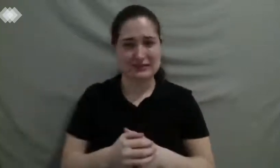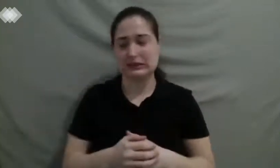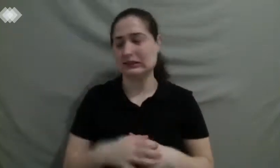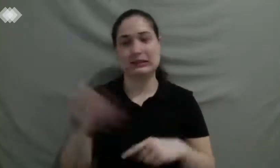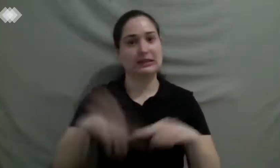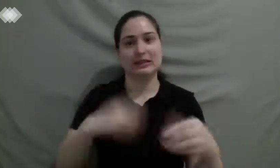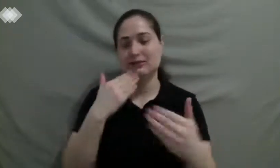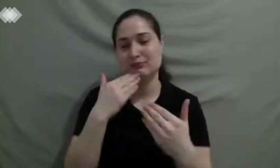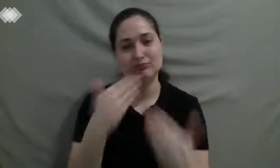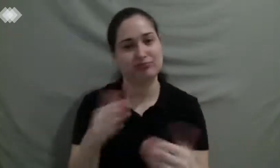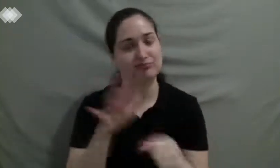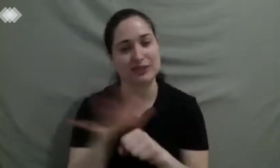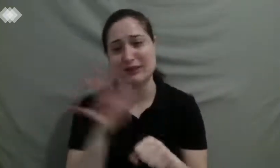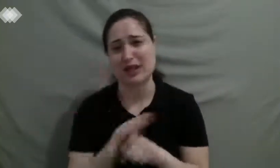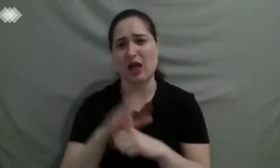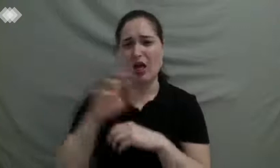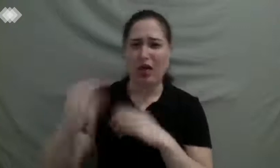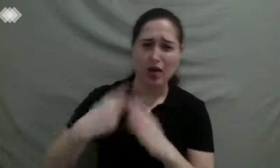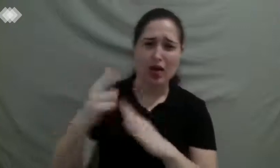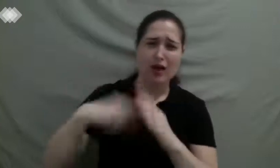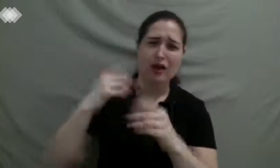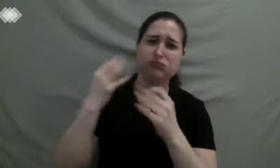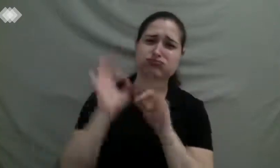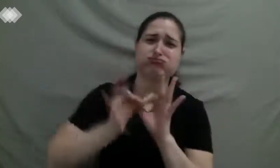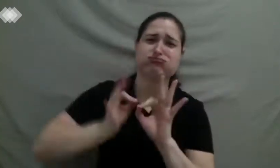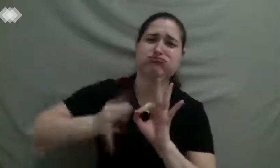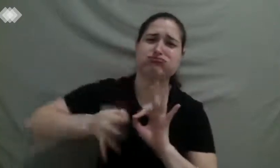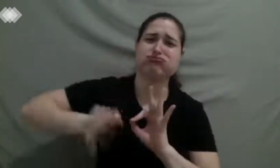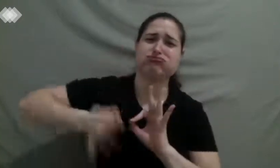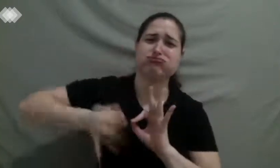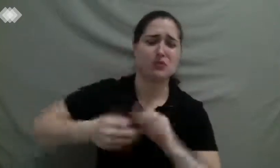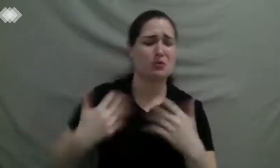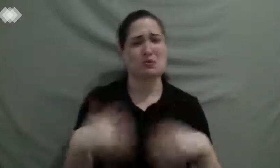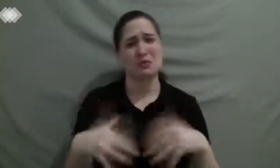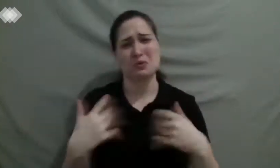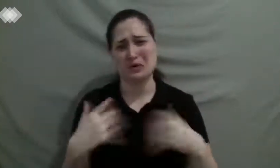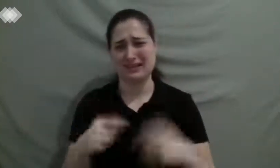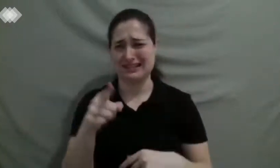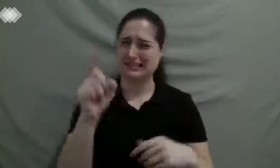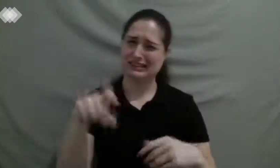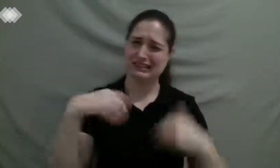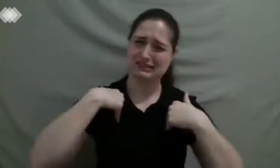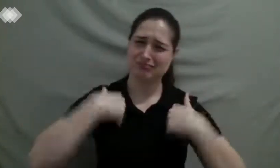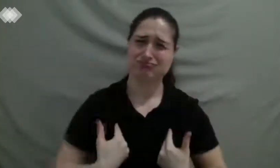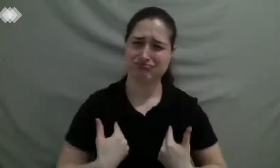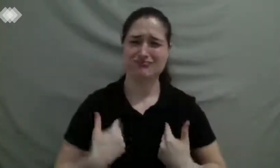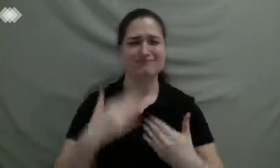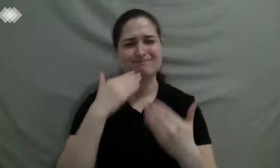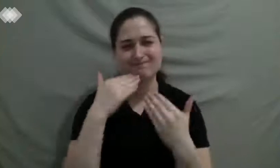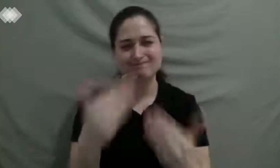agradecerte todas estas horas de interpretación. Eso es mucho. Si es que tiene que estar cansada. Muchas